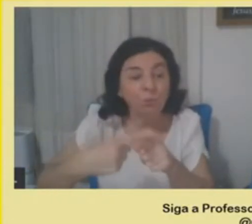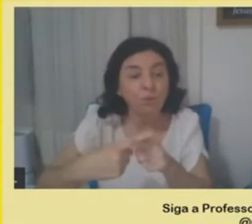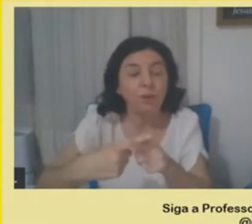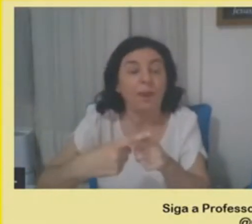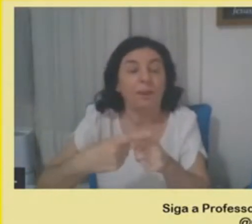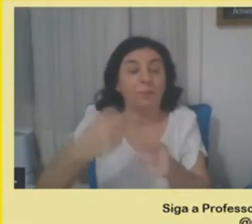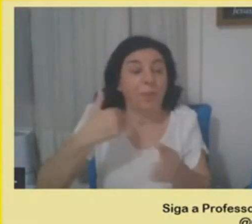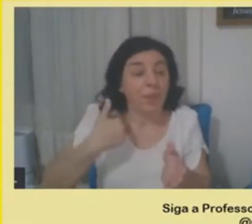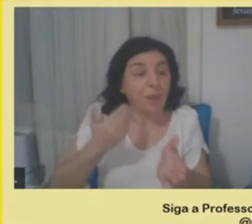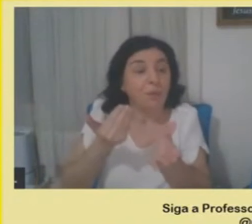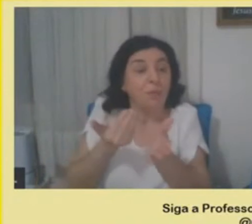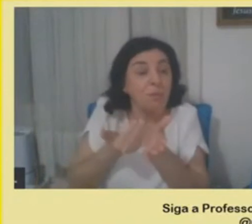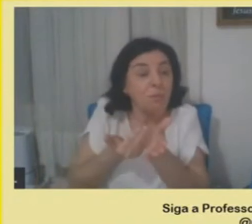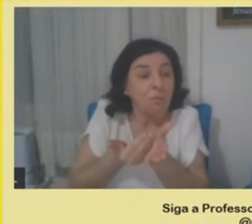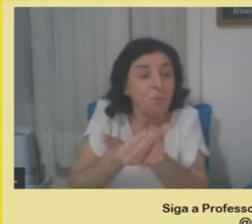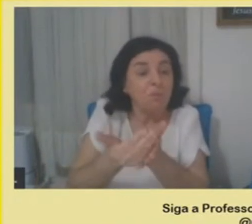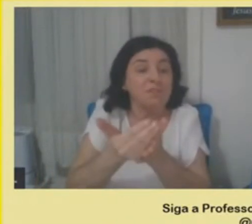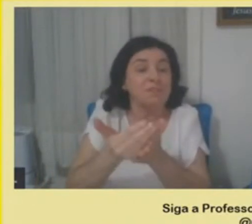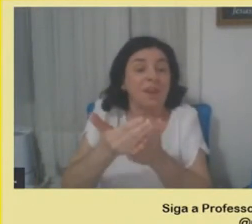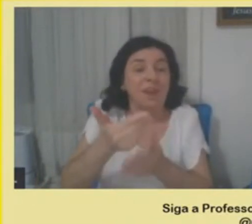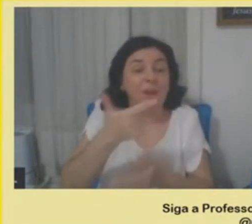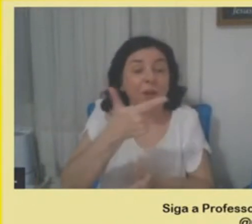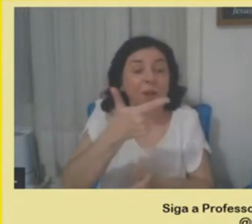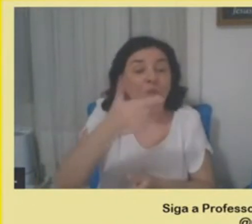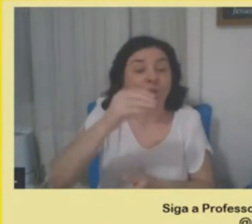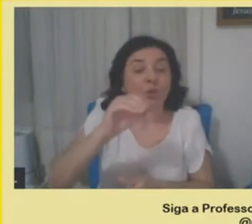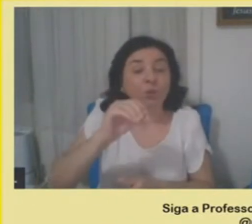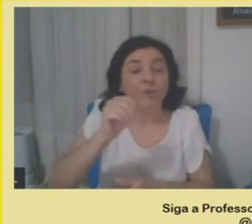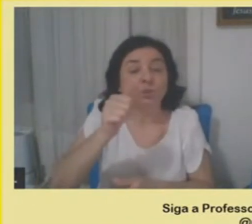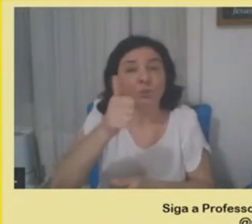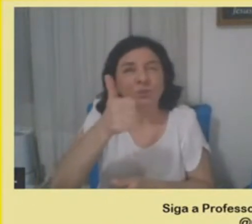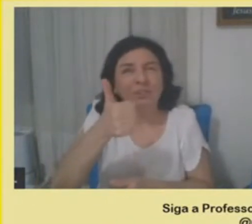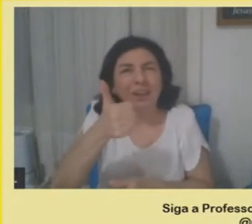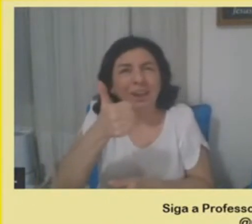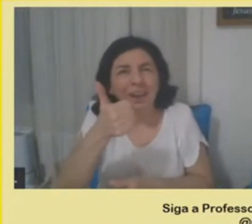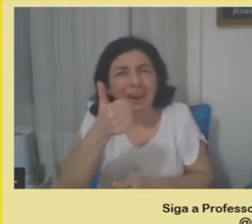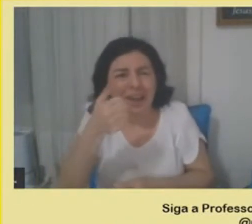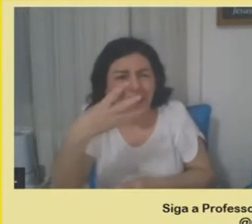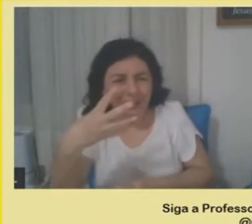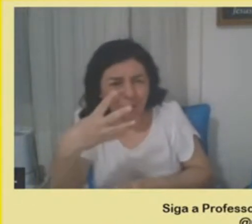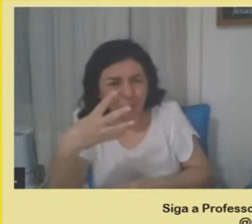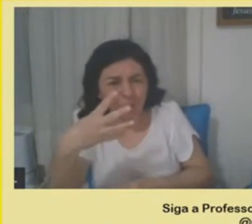Então, os alunos têm dificuldade para isso, porque